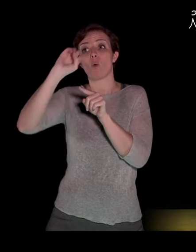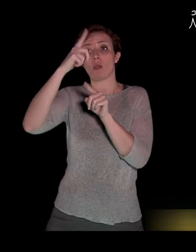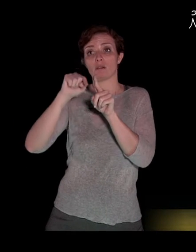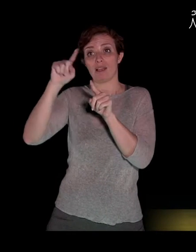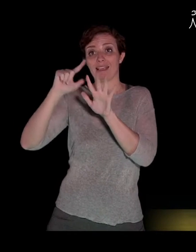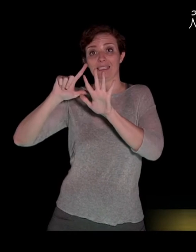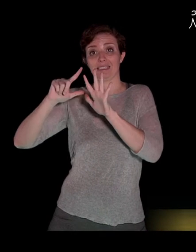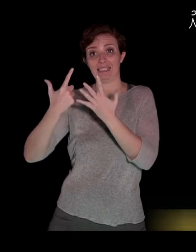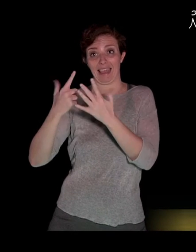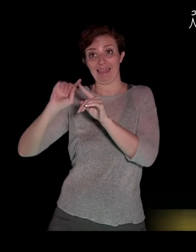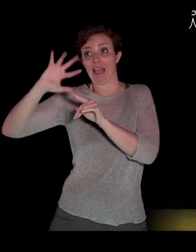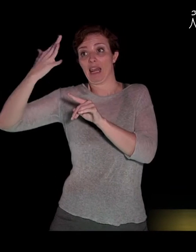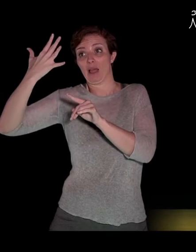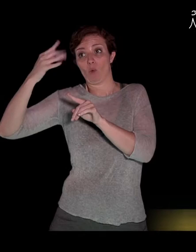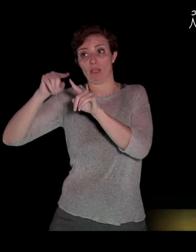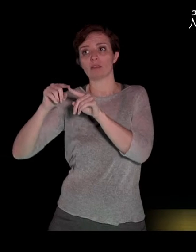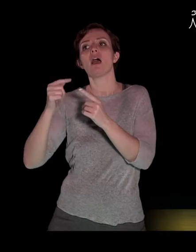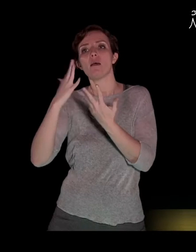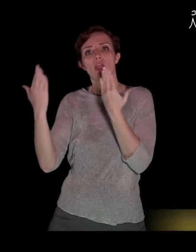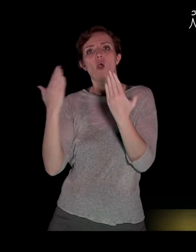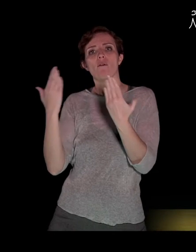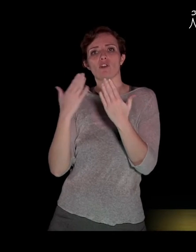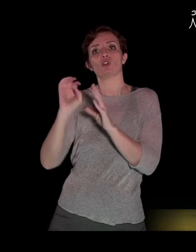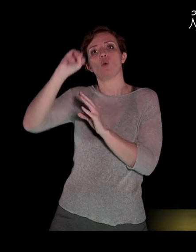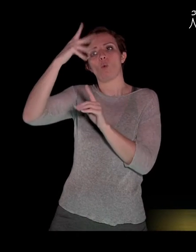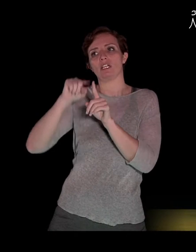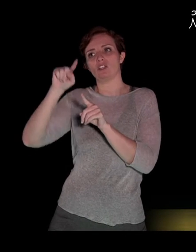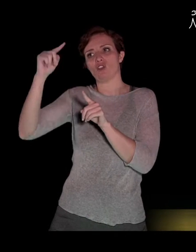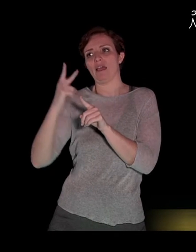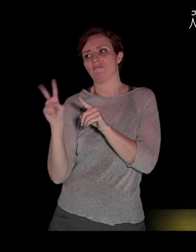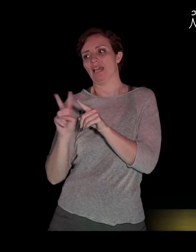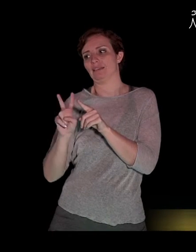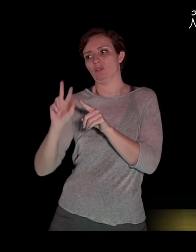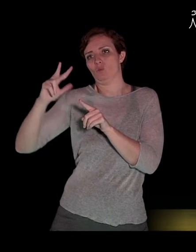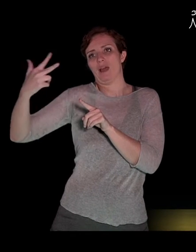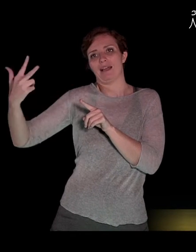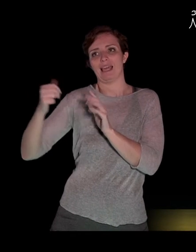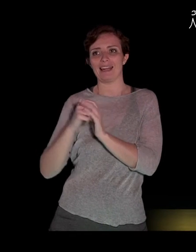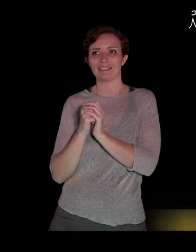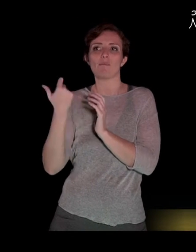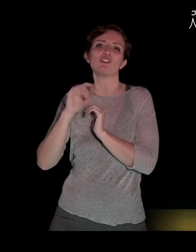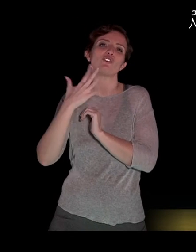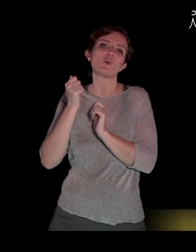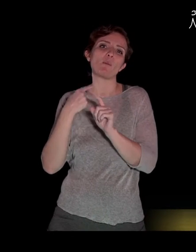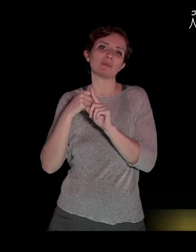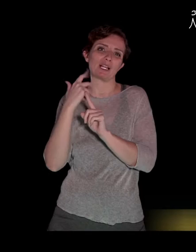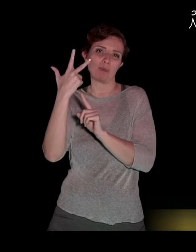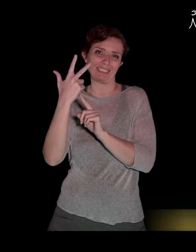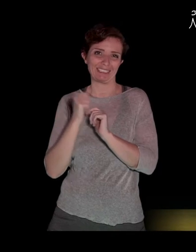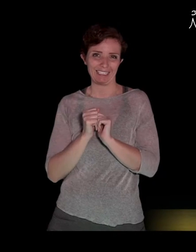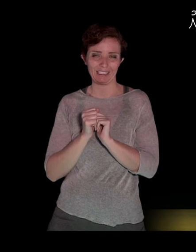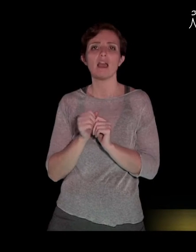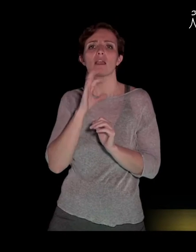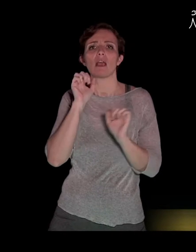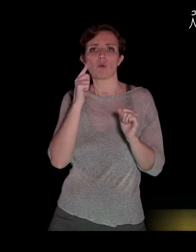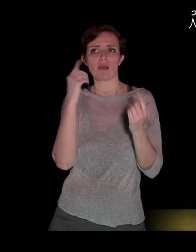22 questa volta vera leva traversa perché 5 lo x 3 in questo caso è possibile andare a capire quale dei due radicali costituisce un altro motivo